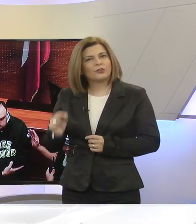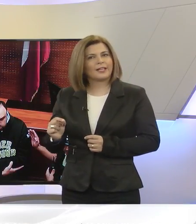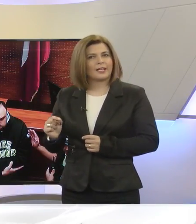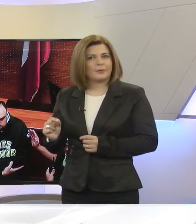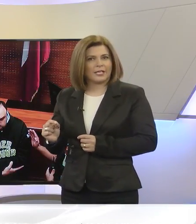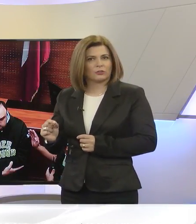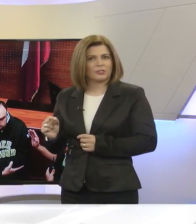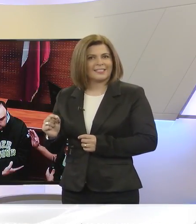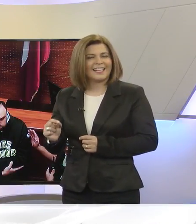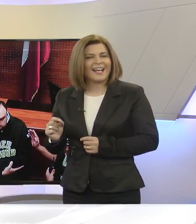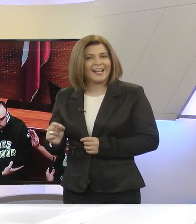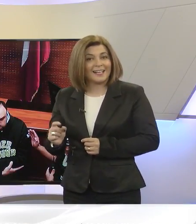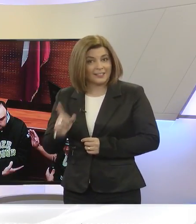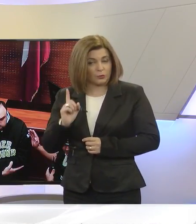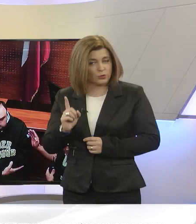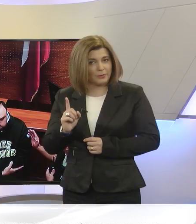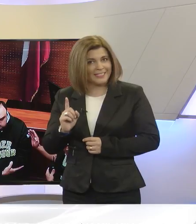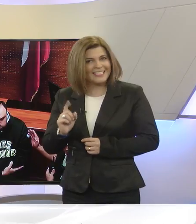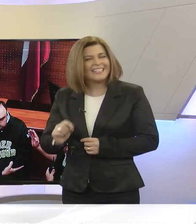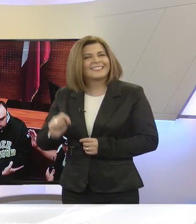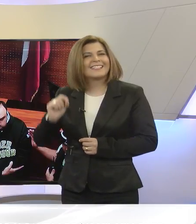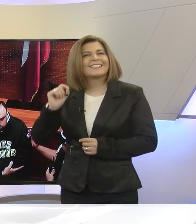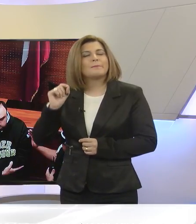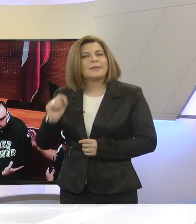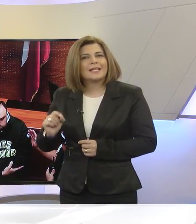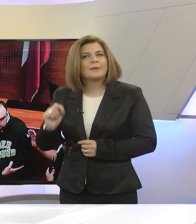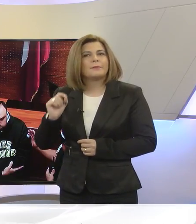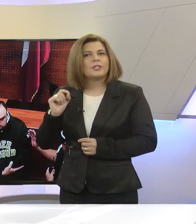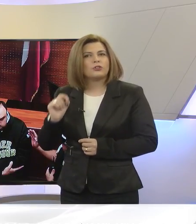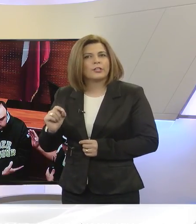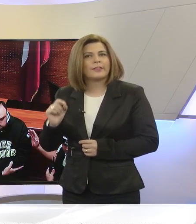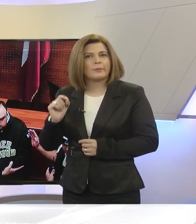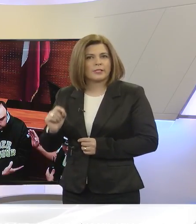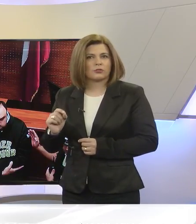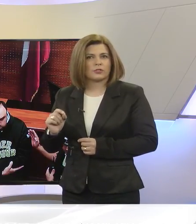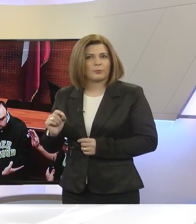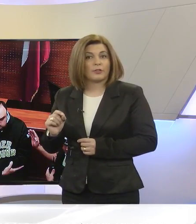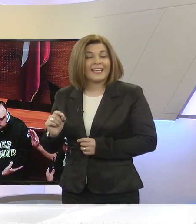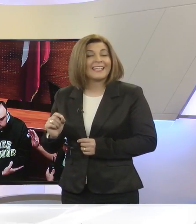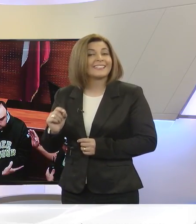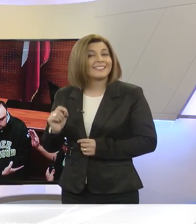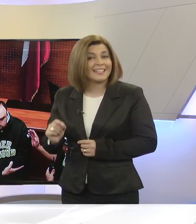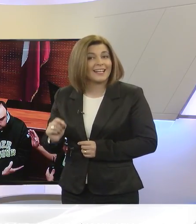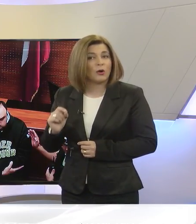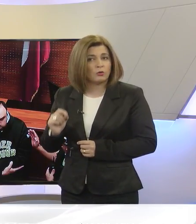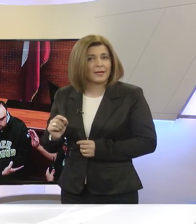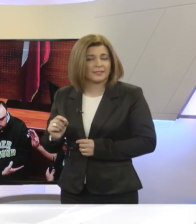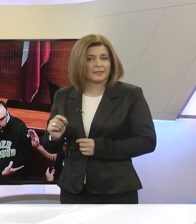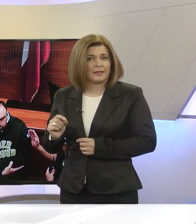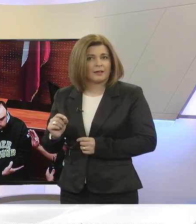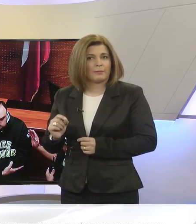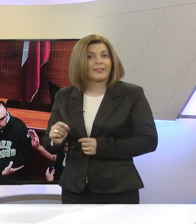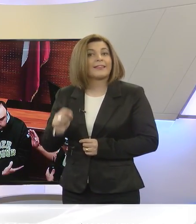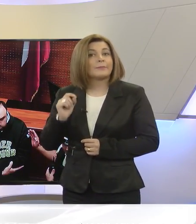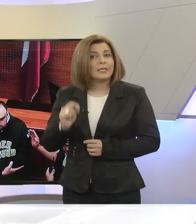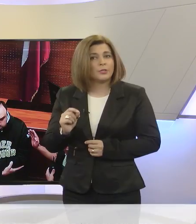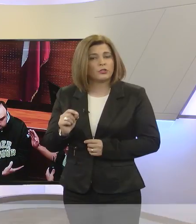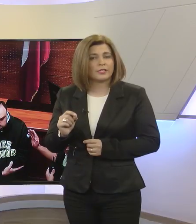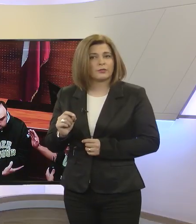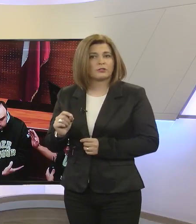de Carabineros llega a, escuche bien, 13 mil millones de pesos y podría crecer aún más. Más de 10 mil millones fueron